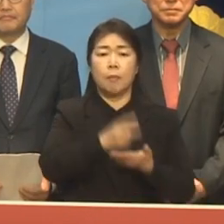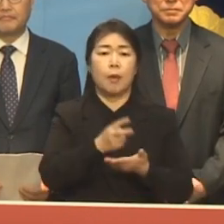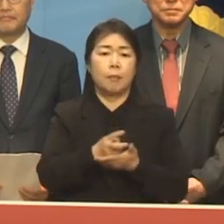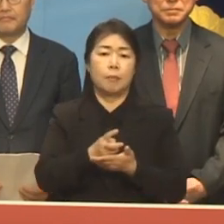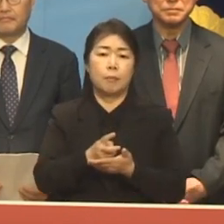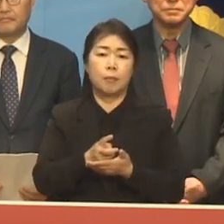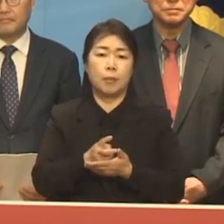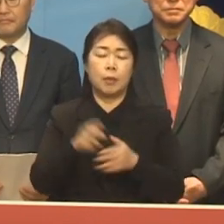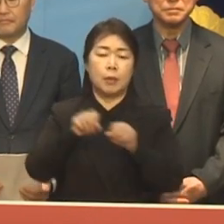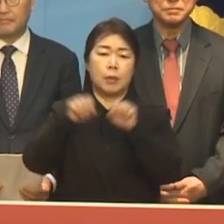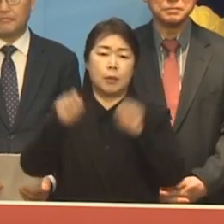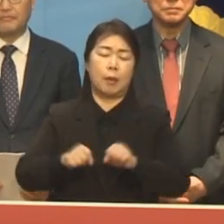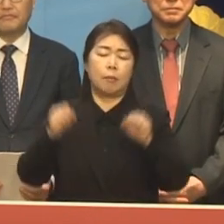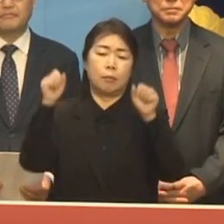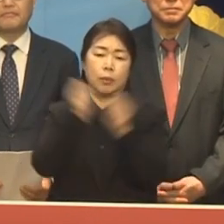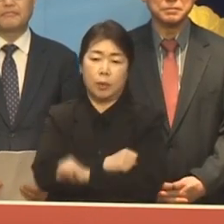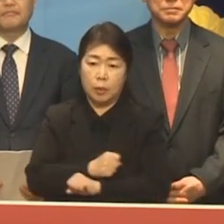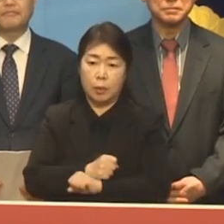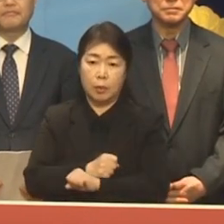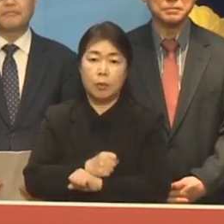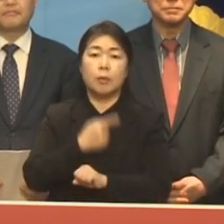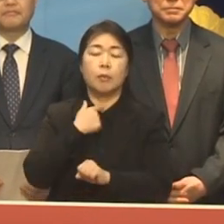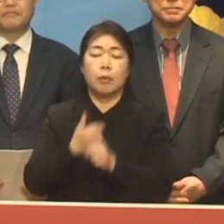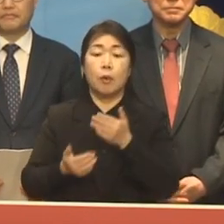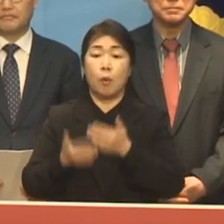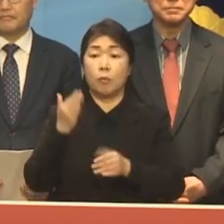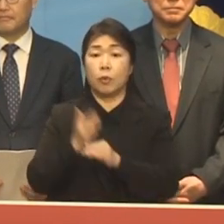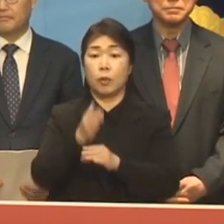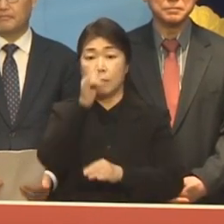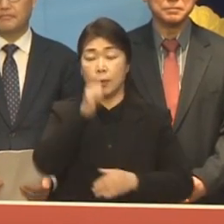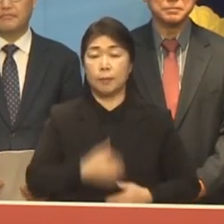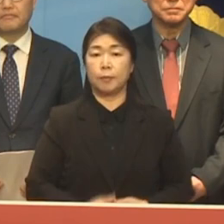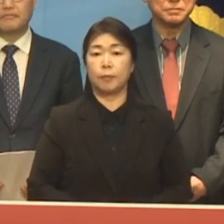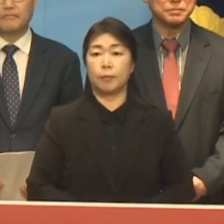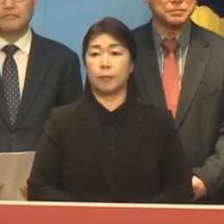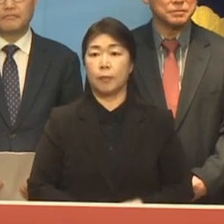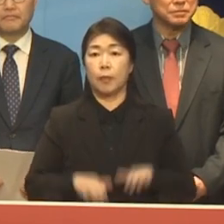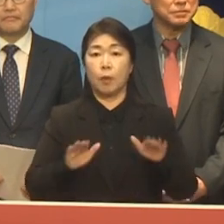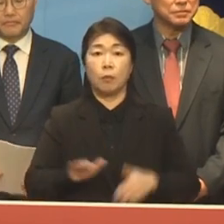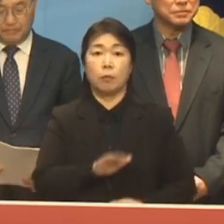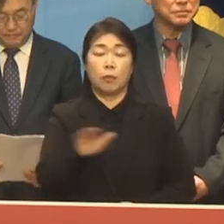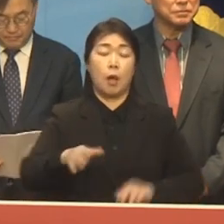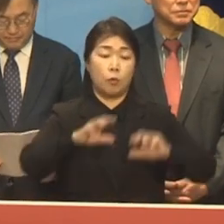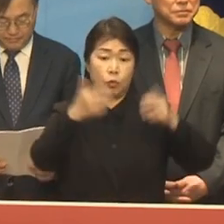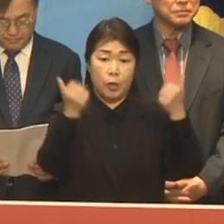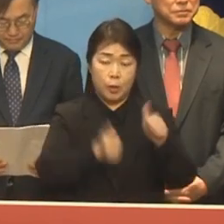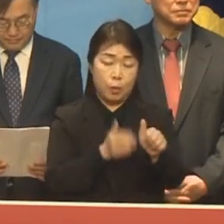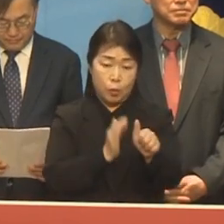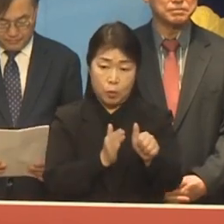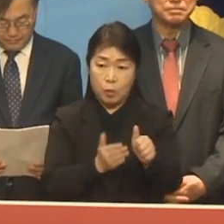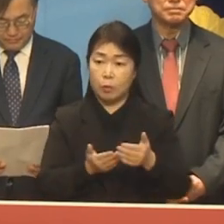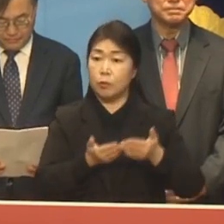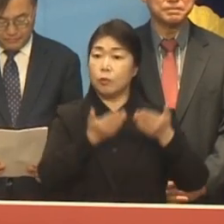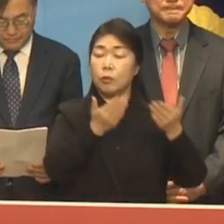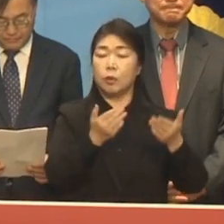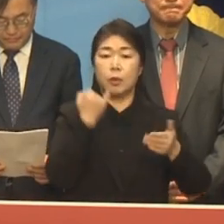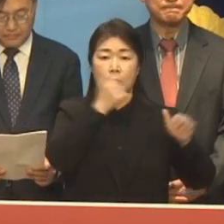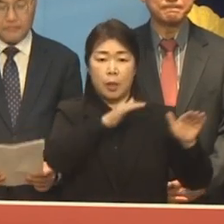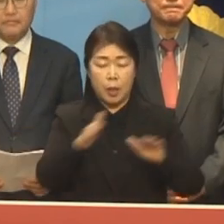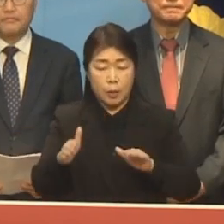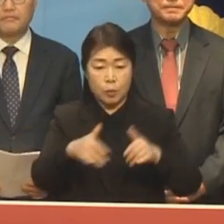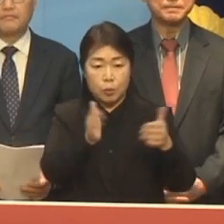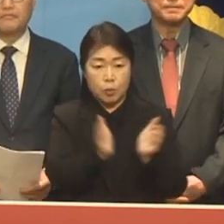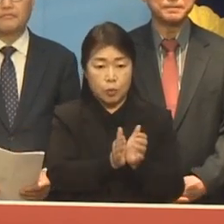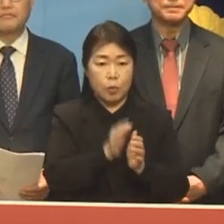사법시스템의 시스템을 경험하고 있습니다. 오늘 우리가 국회에서 요청하는 해수부 북한